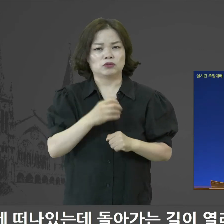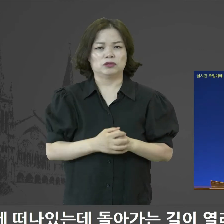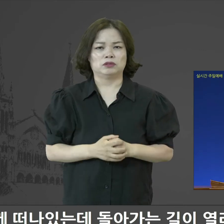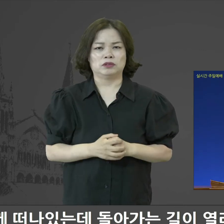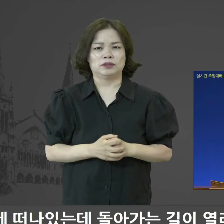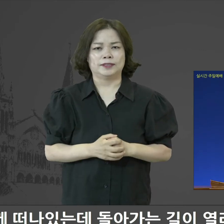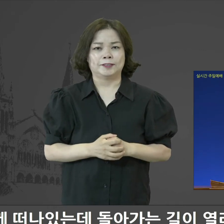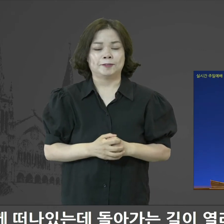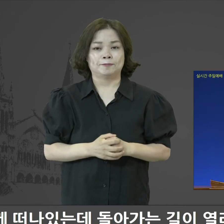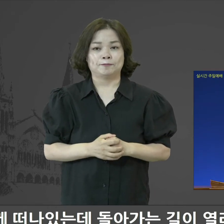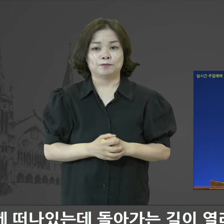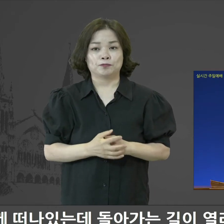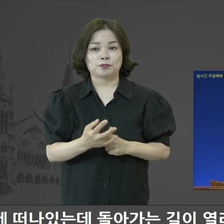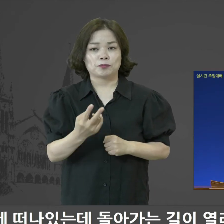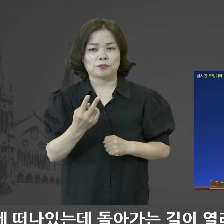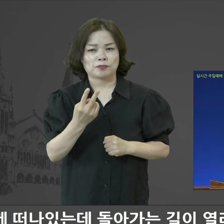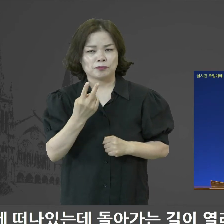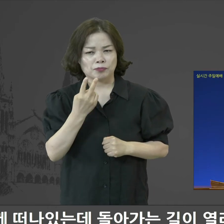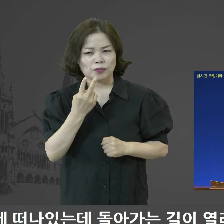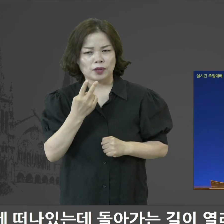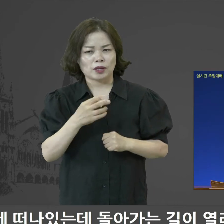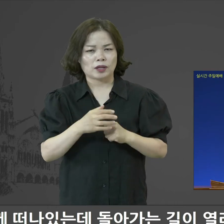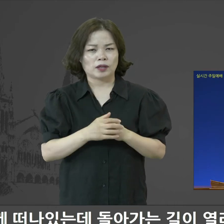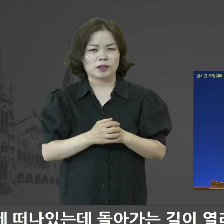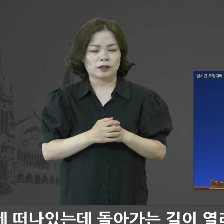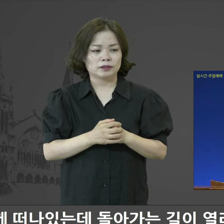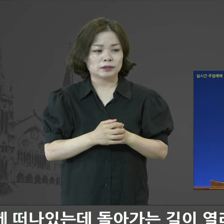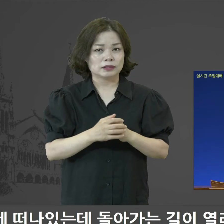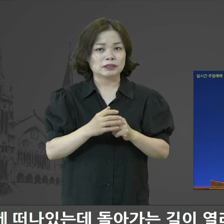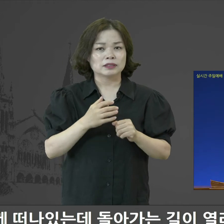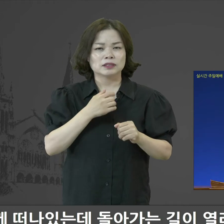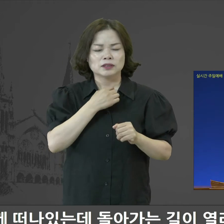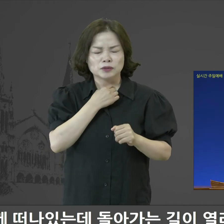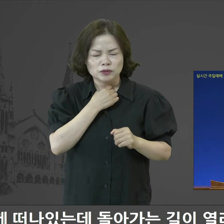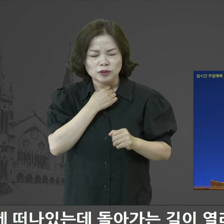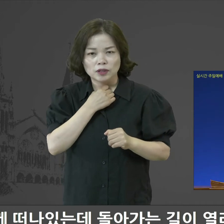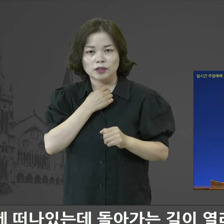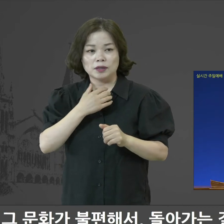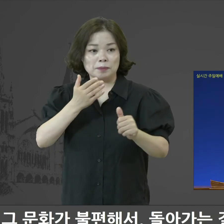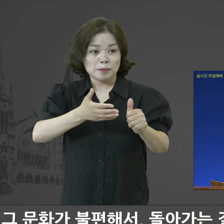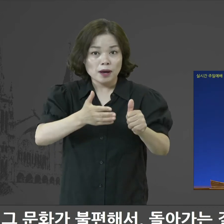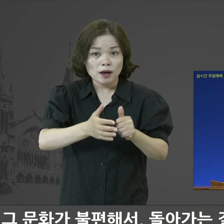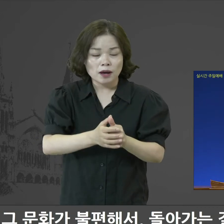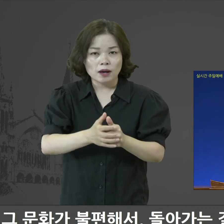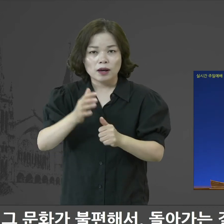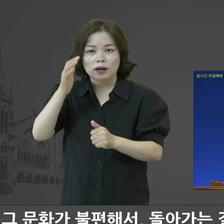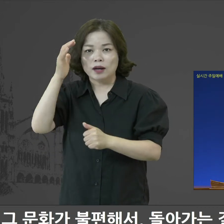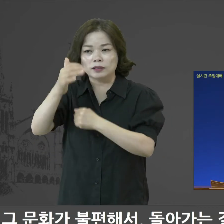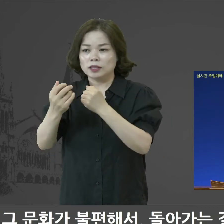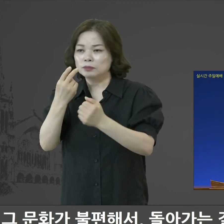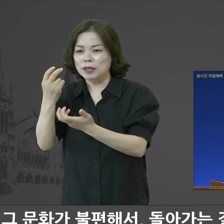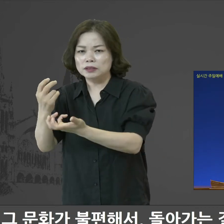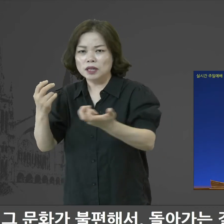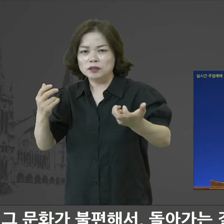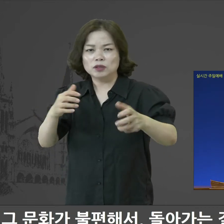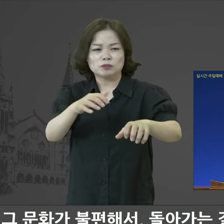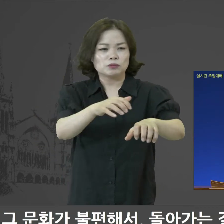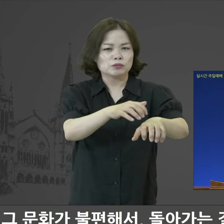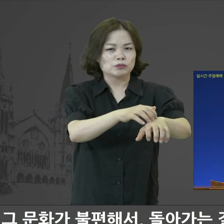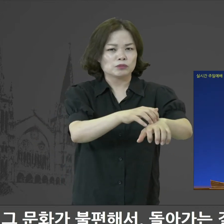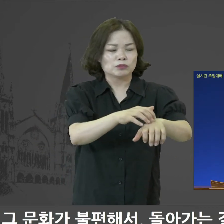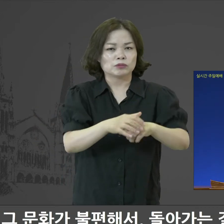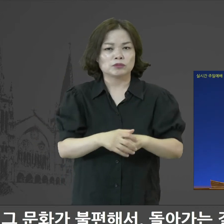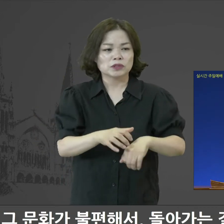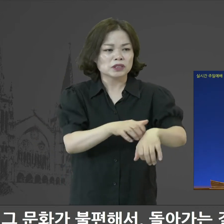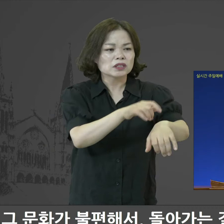여러분, 생명을 사모하시기를 주의 이름으로 축원합니다. 하나님의 생명에 떠나 있는 것이 우리에게 불편이 되었으면